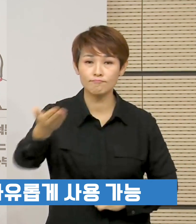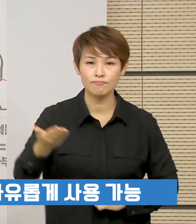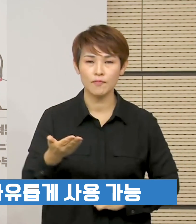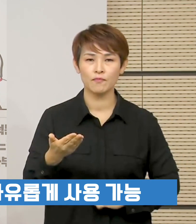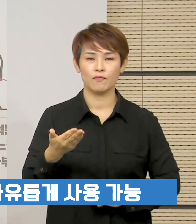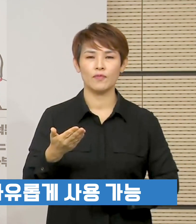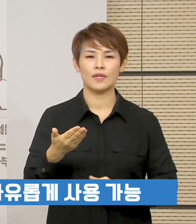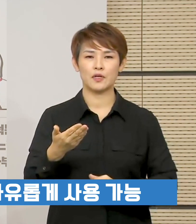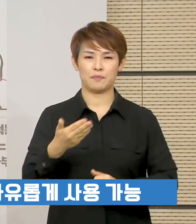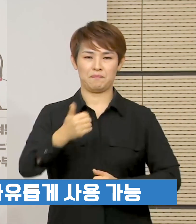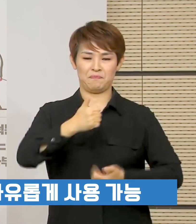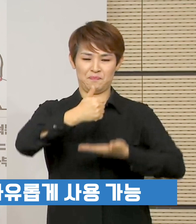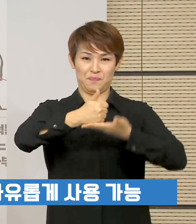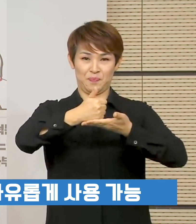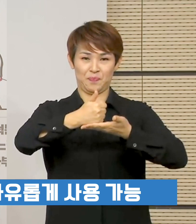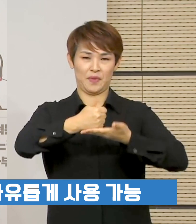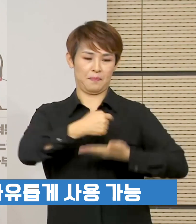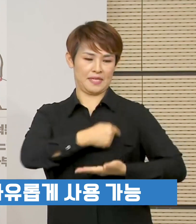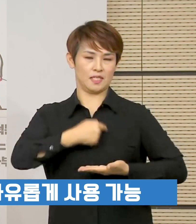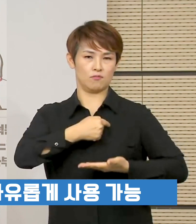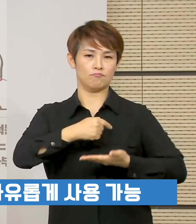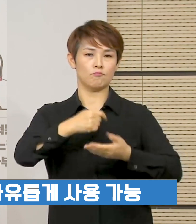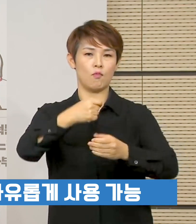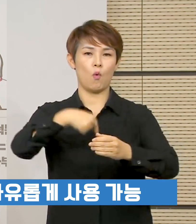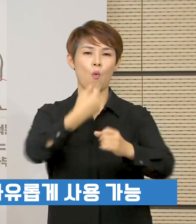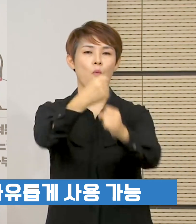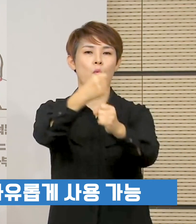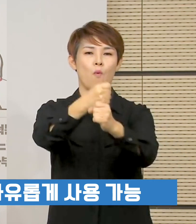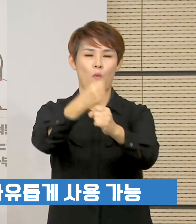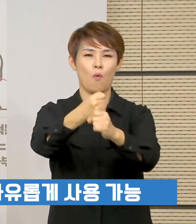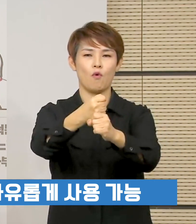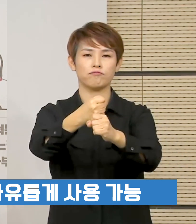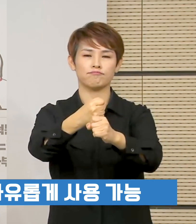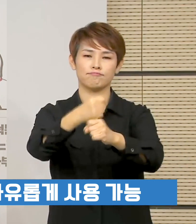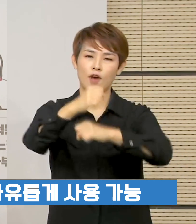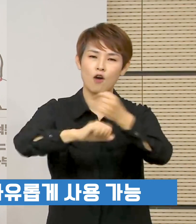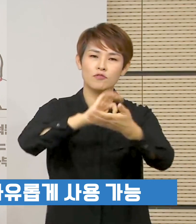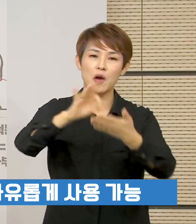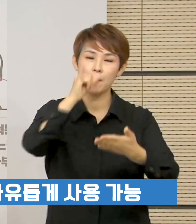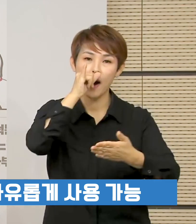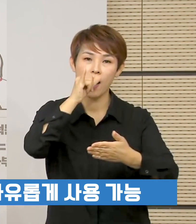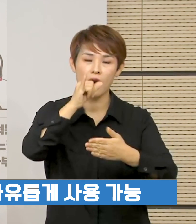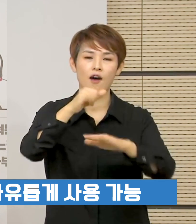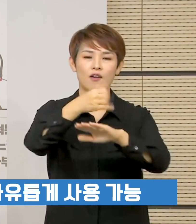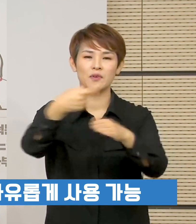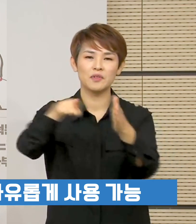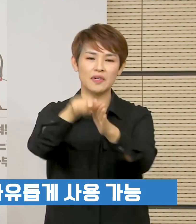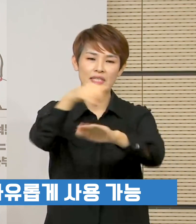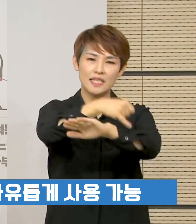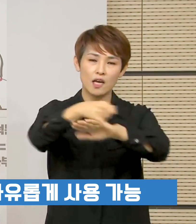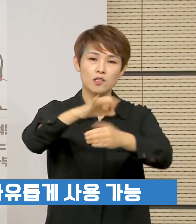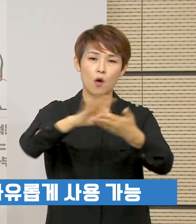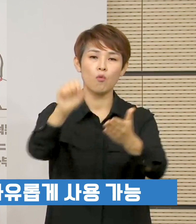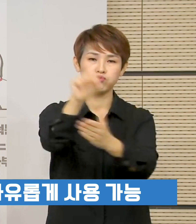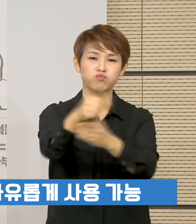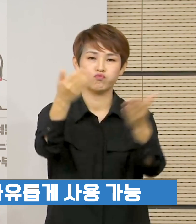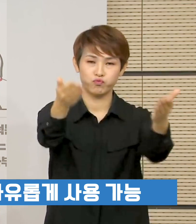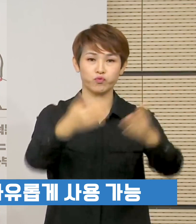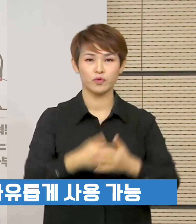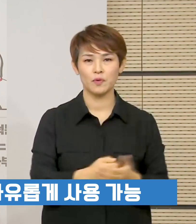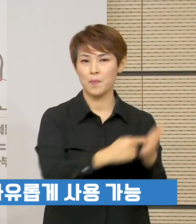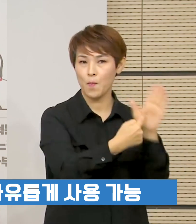덕분에 뱃지 를 제작하여 자유롭게 사용할 수 있도록 디자인 사용 규정을 제공하며 보건복지부